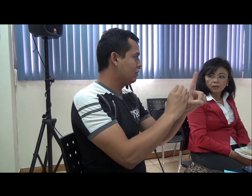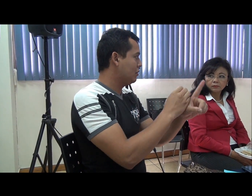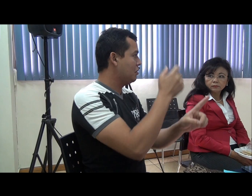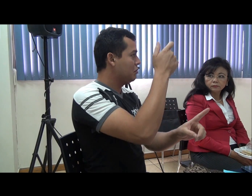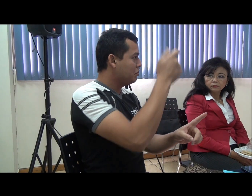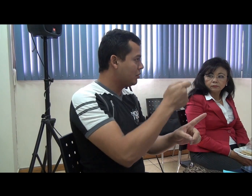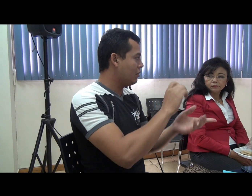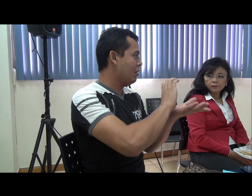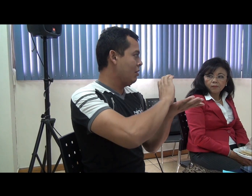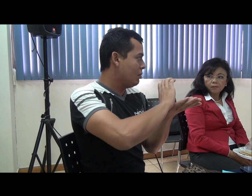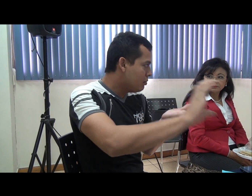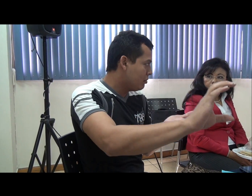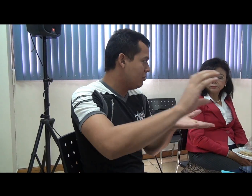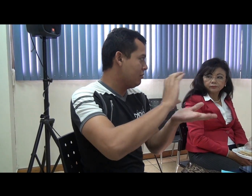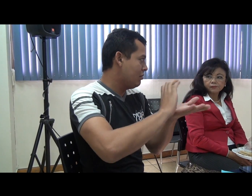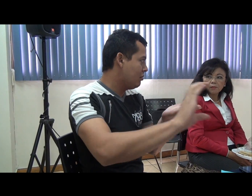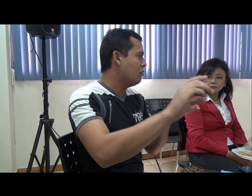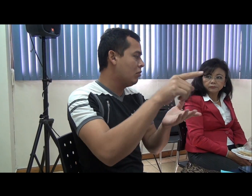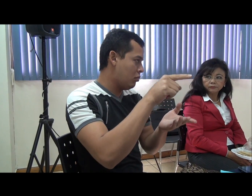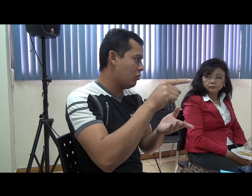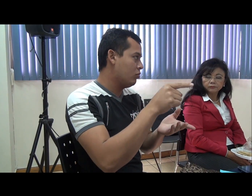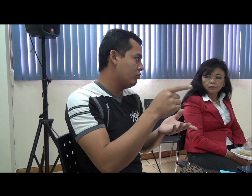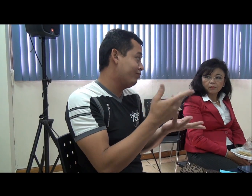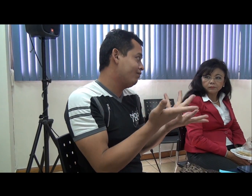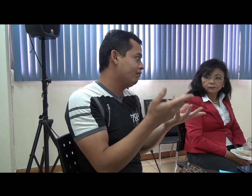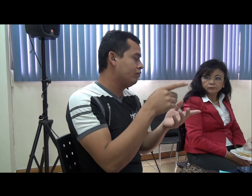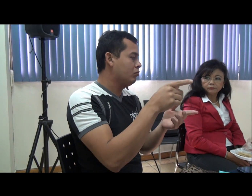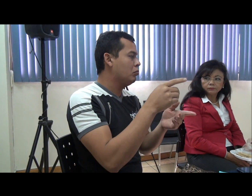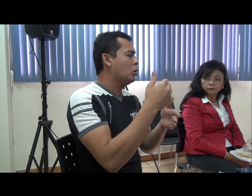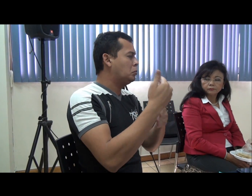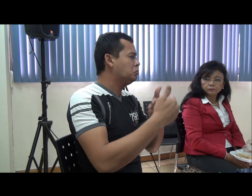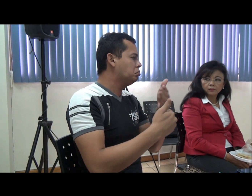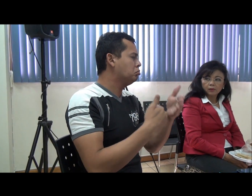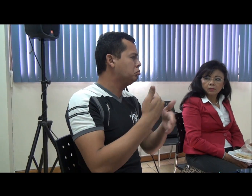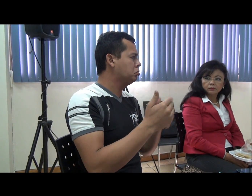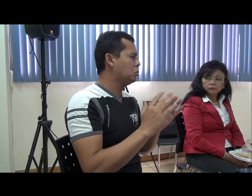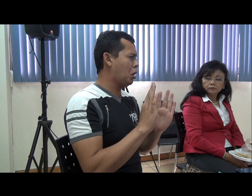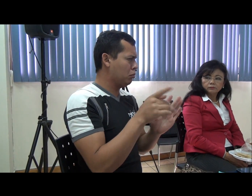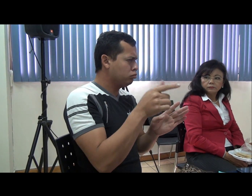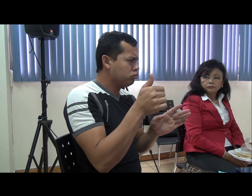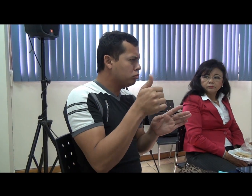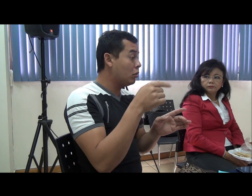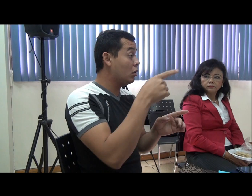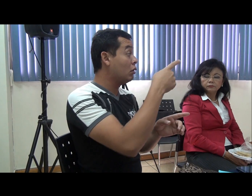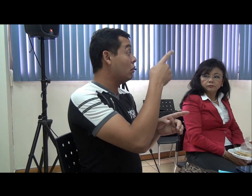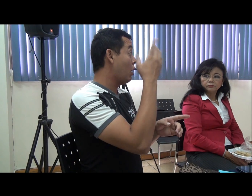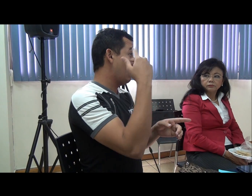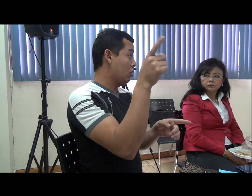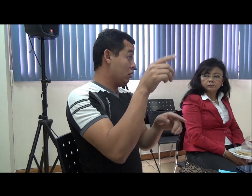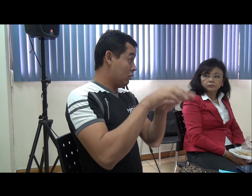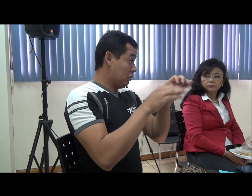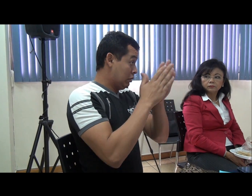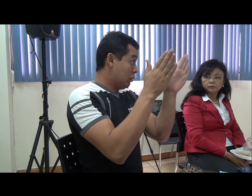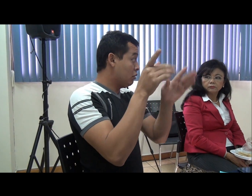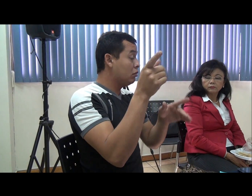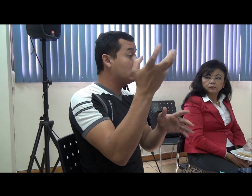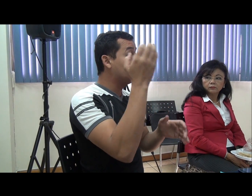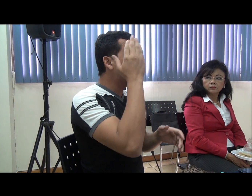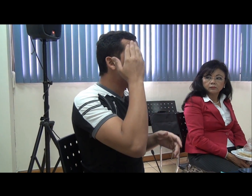los intérpretes, y se acordó que en cada ciclo se iba a emitir el pago para las personas intérpretes.